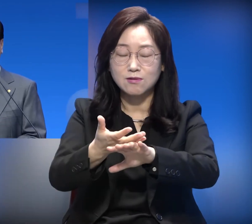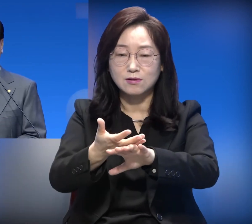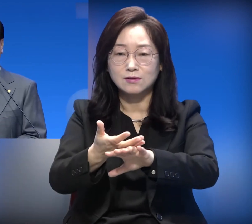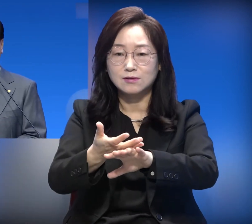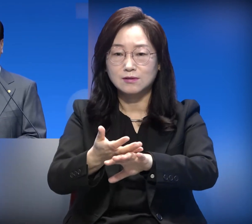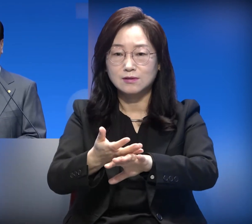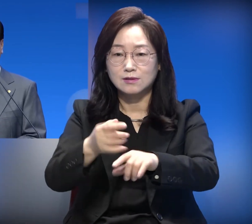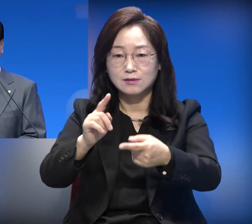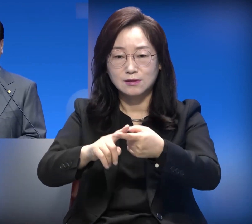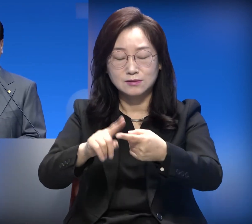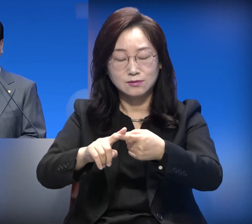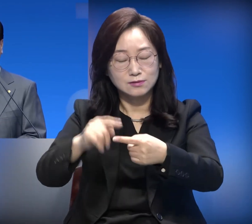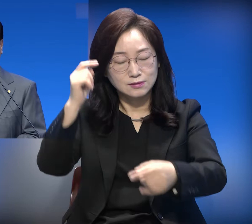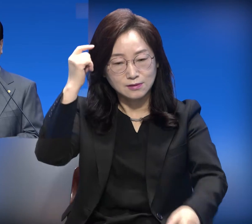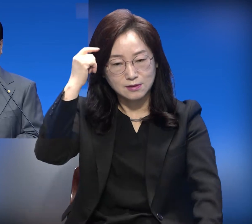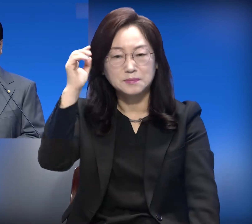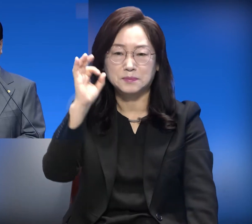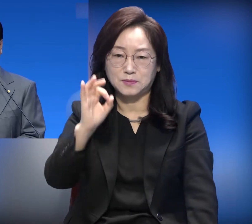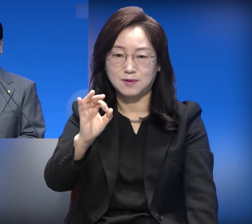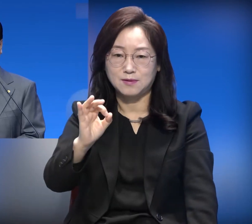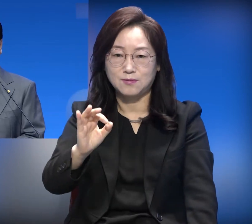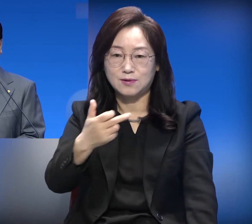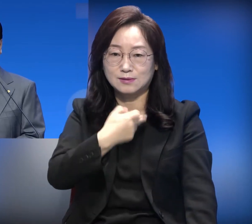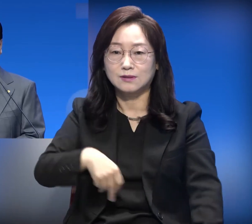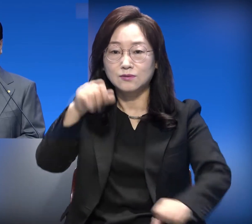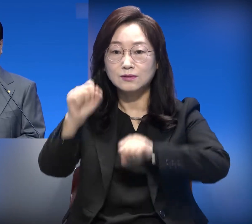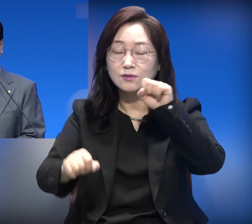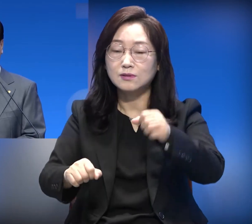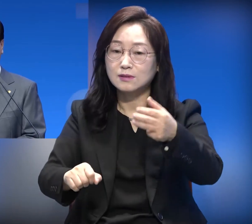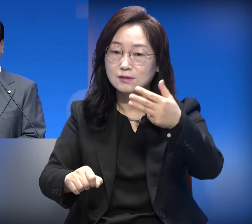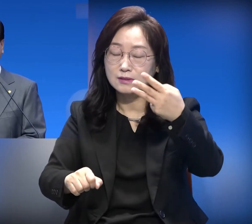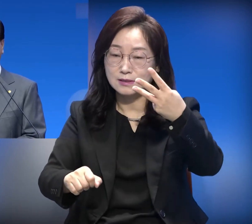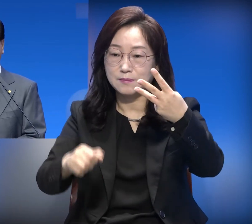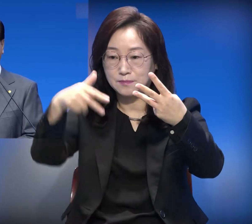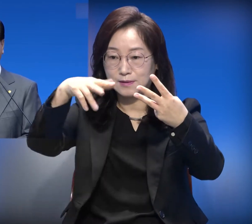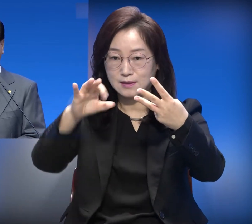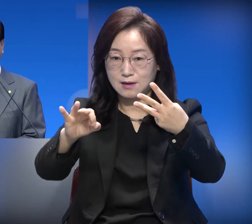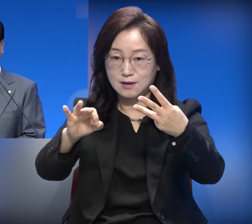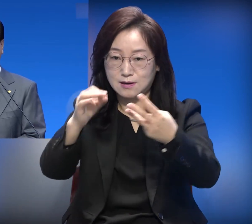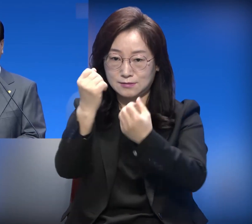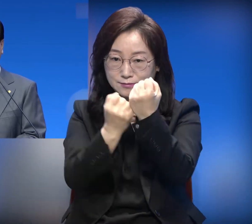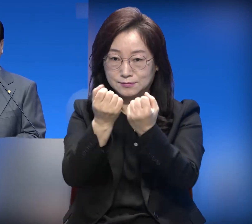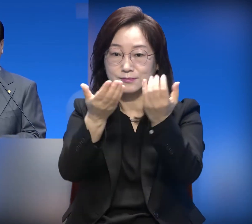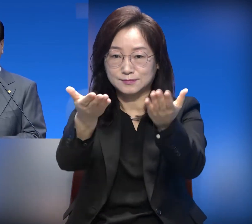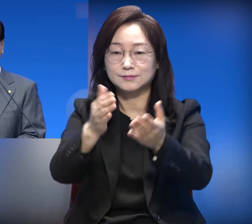뜻을 생각하면서 오늘 사도행전 3장의 말씀을 함께 나누기를 원합니다.